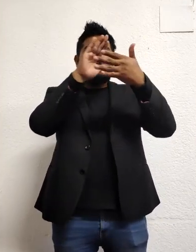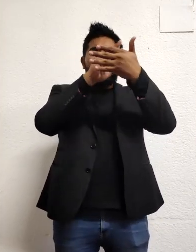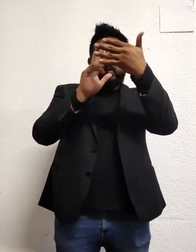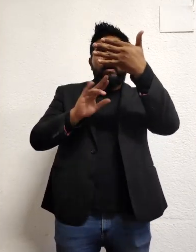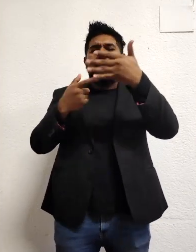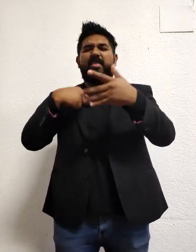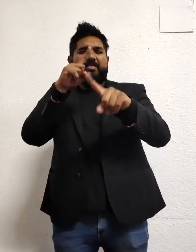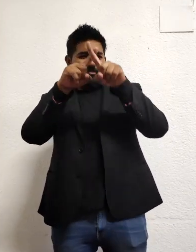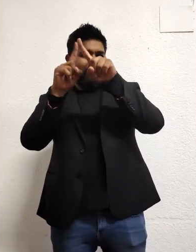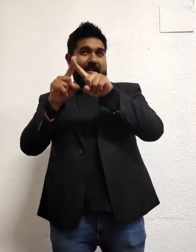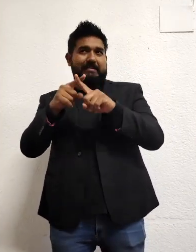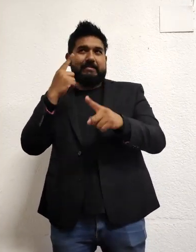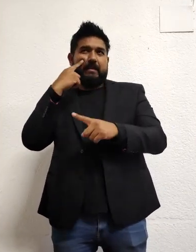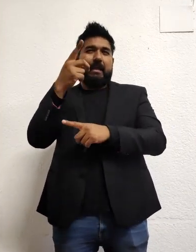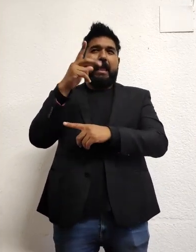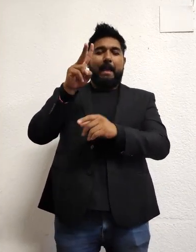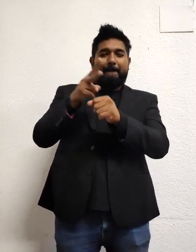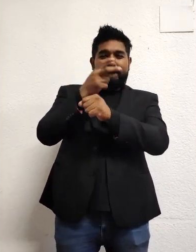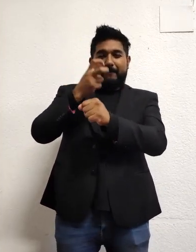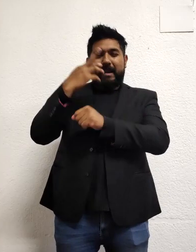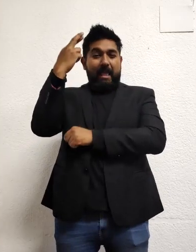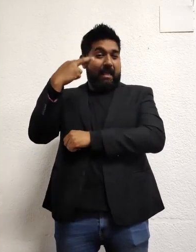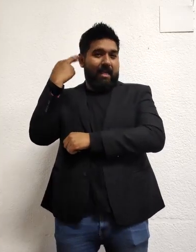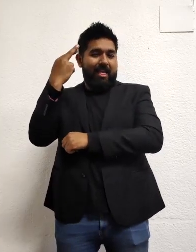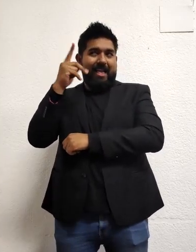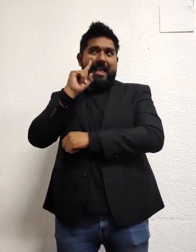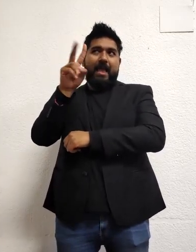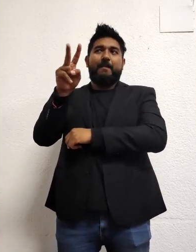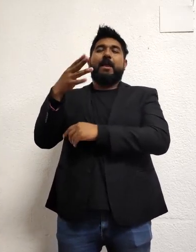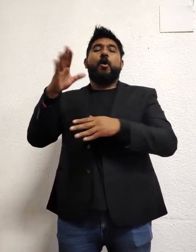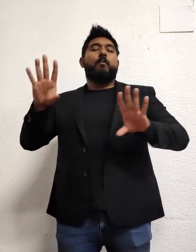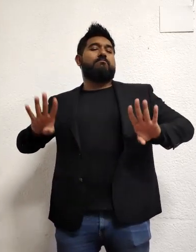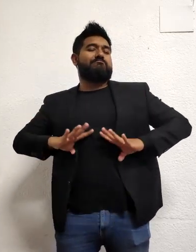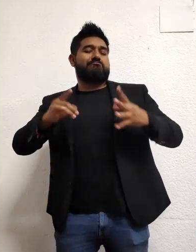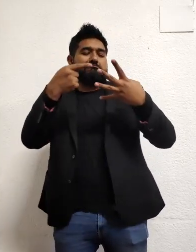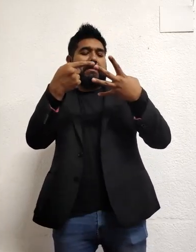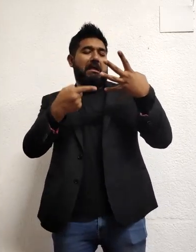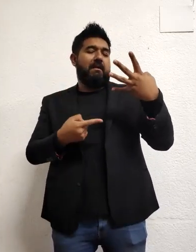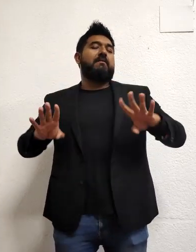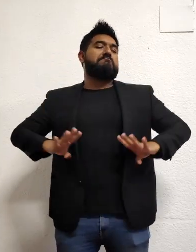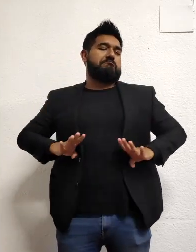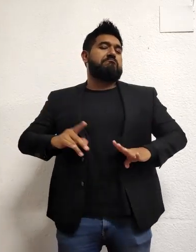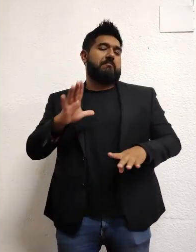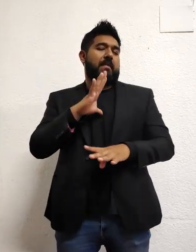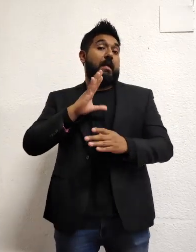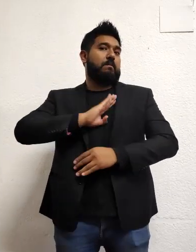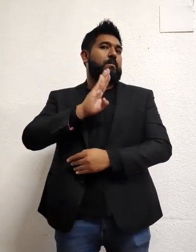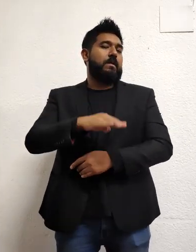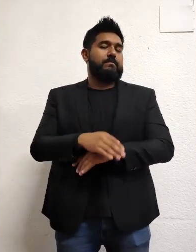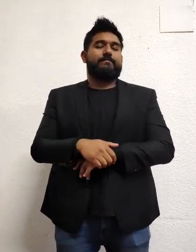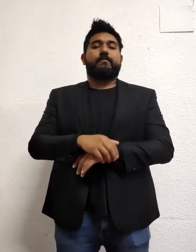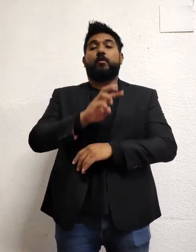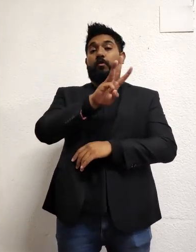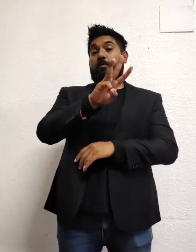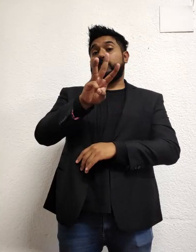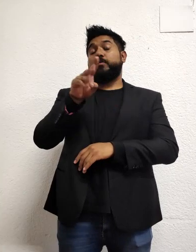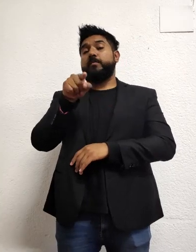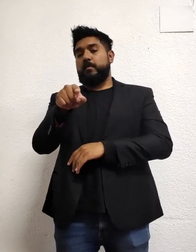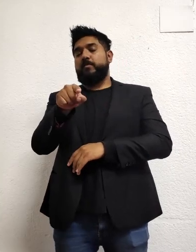de la época virreinal que hablan precisamente de esas características de la muerte. Puede encontrar la galería